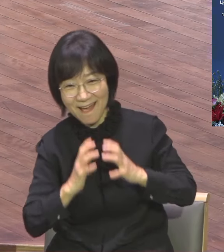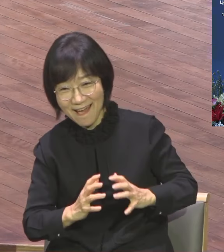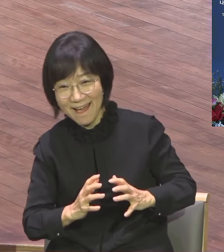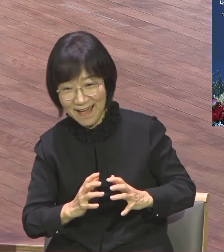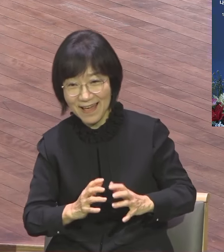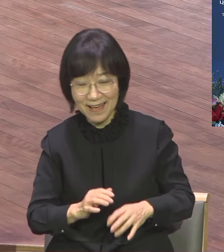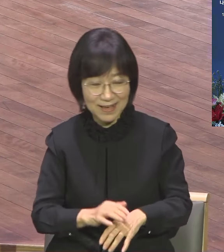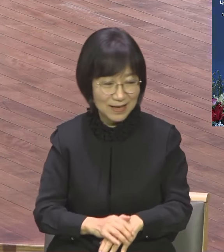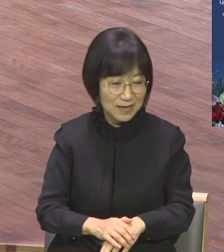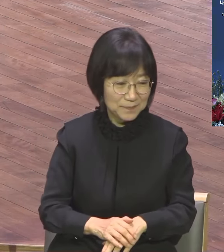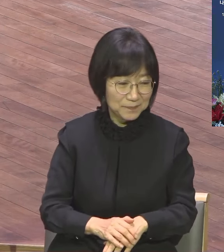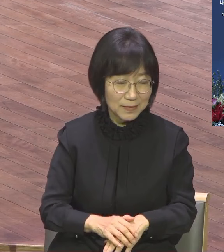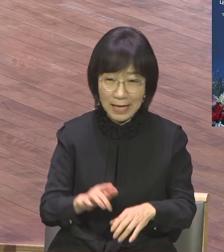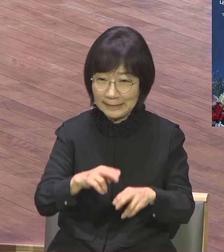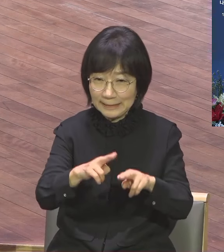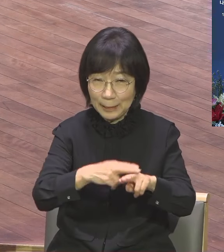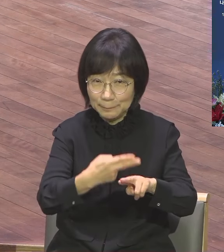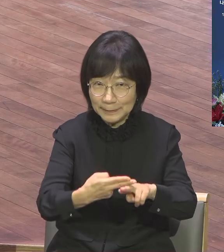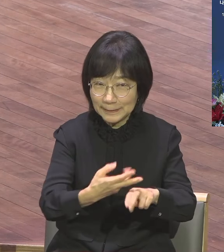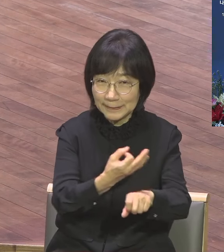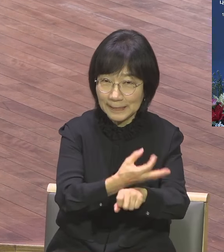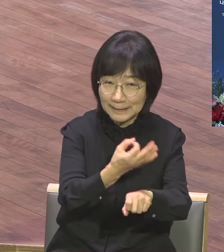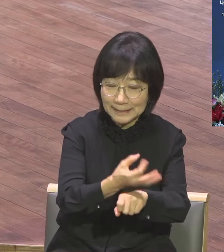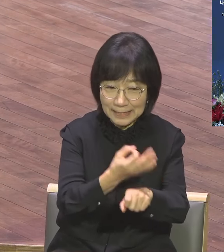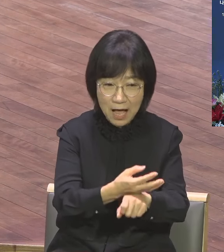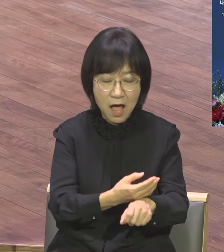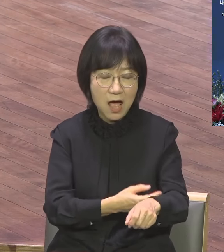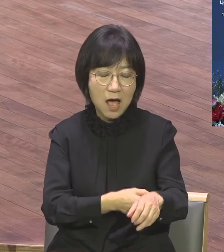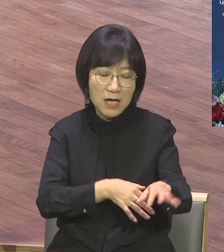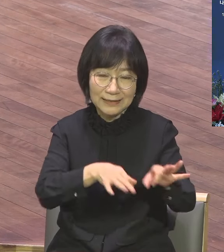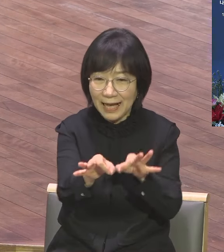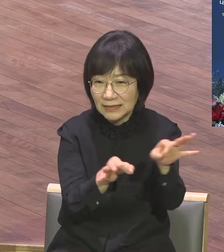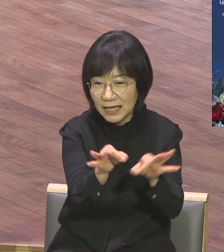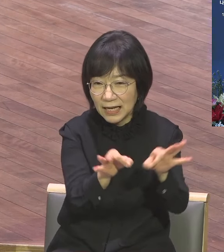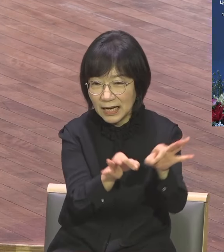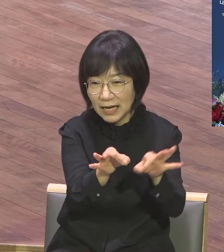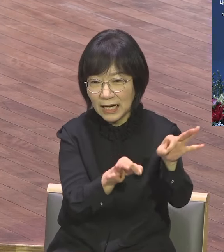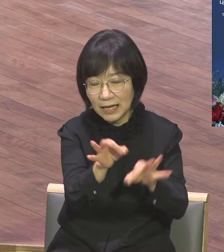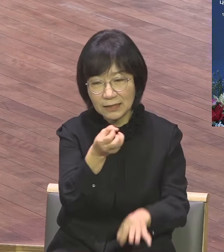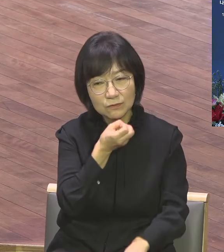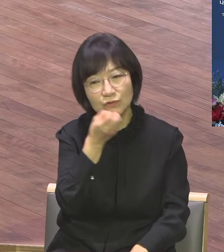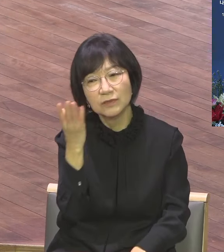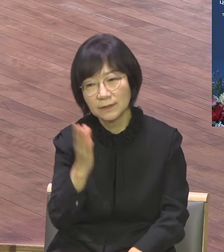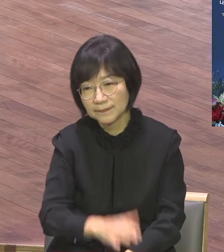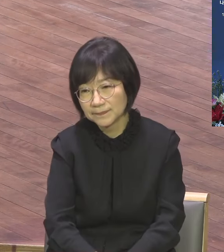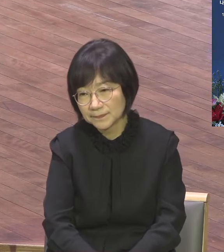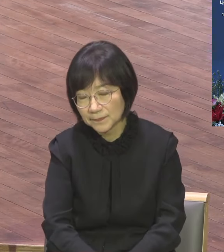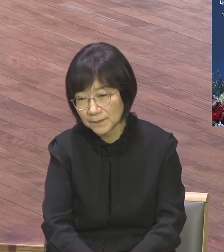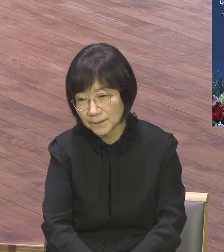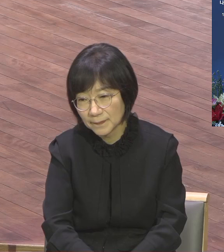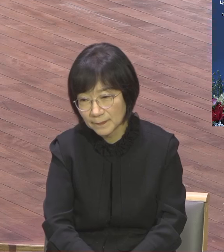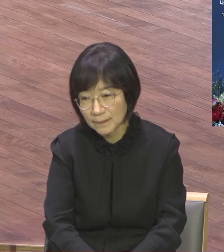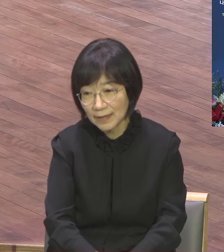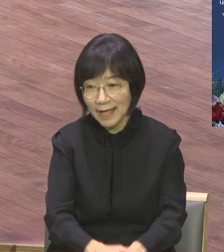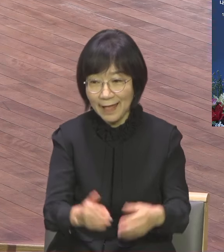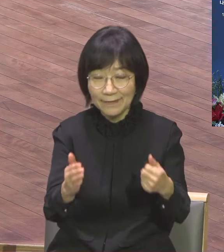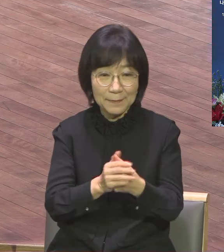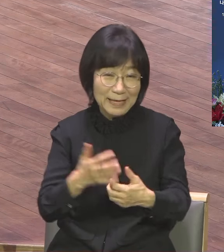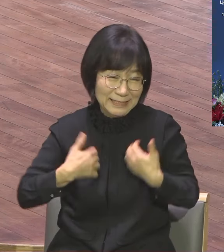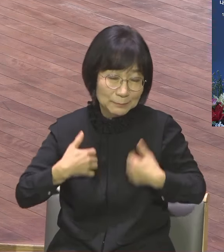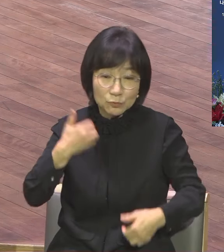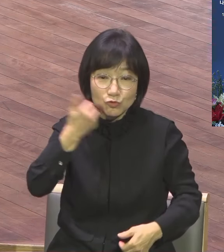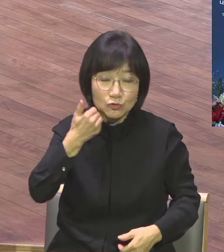크리스마 특수를 기대하면서 상업화되어버린 현실 속에 살고 있기 때문에 사단이